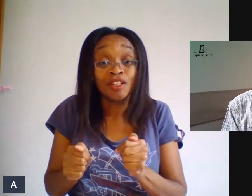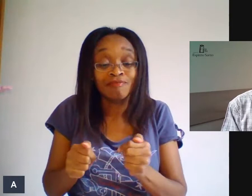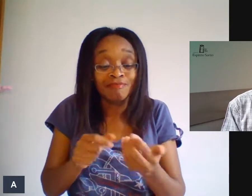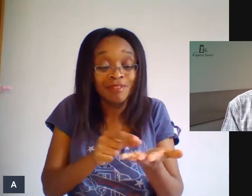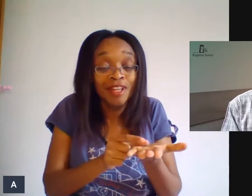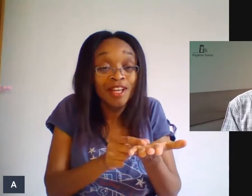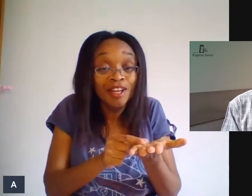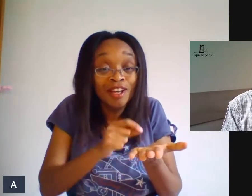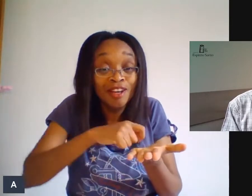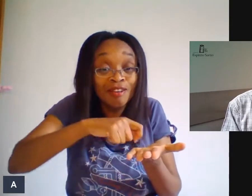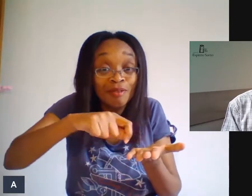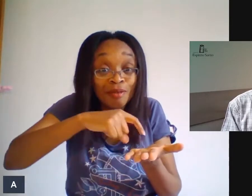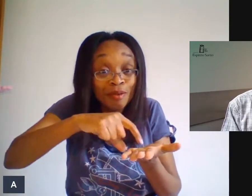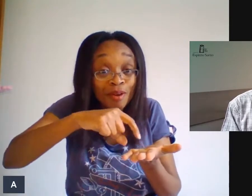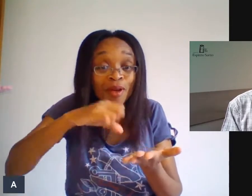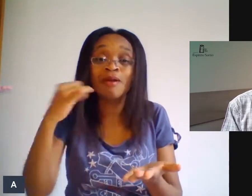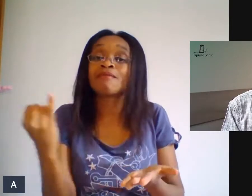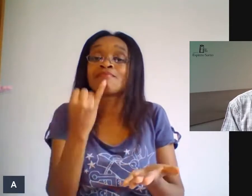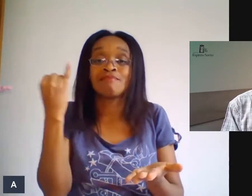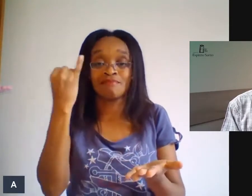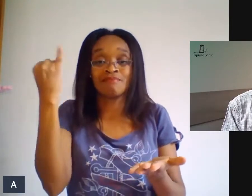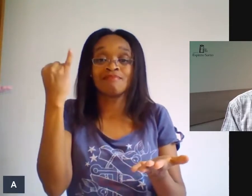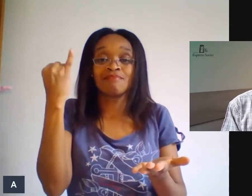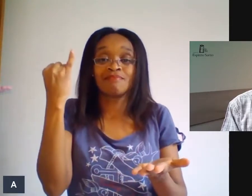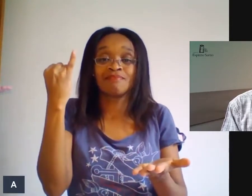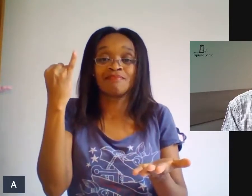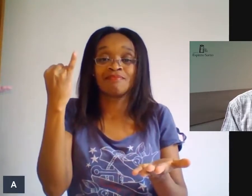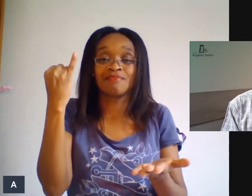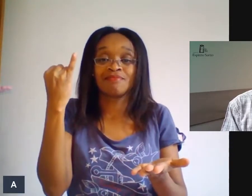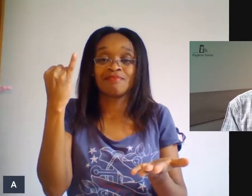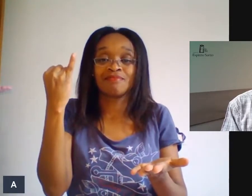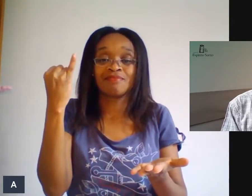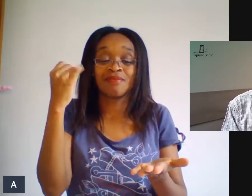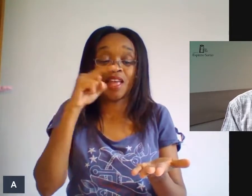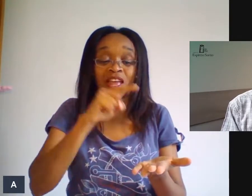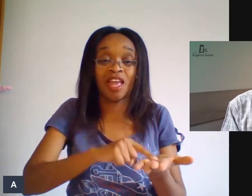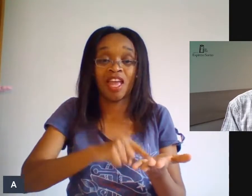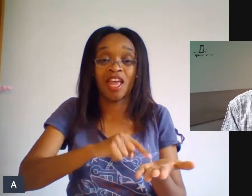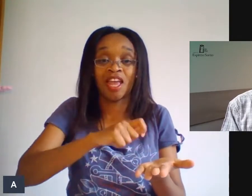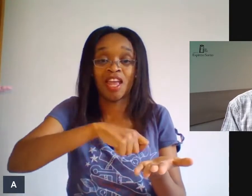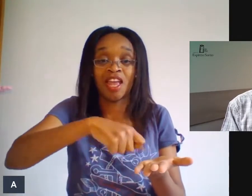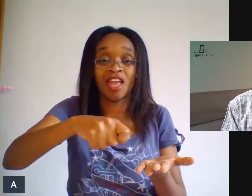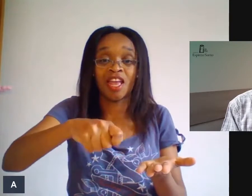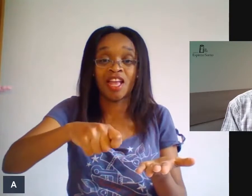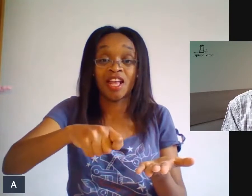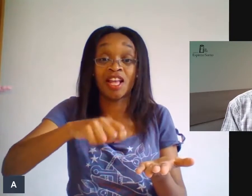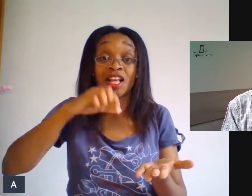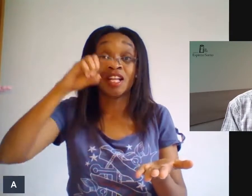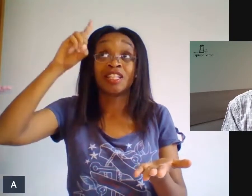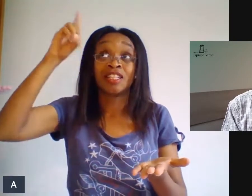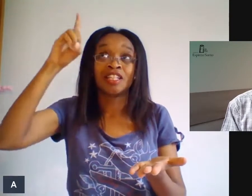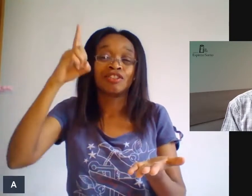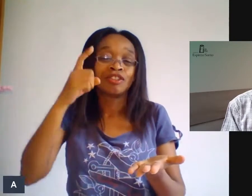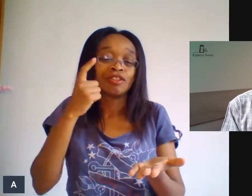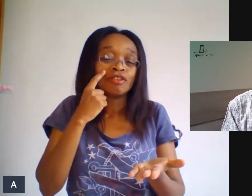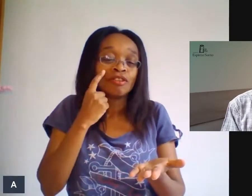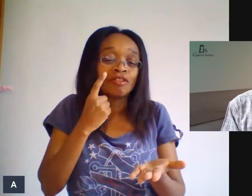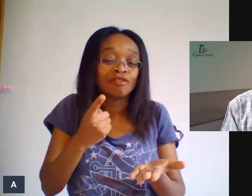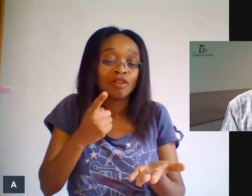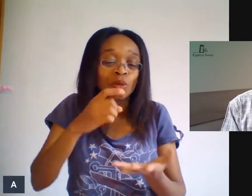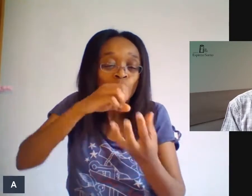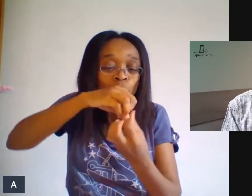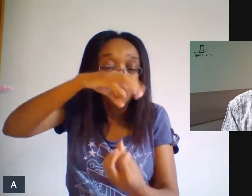também uma observação muito importante. Aí está escrito que Deus viu que isto